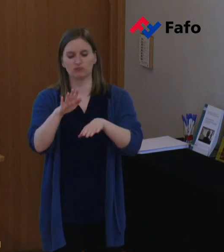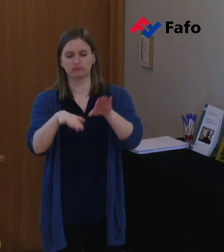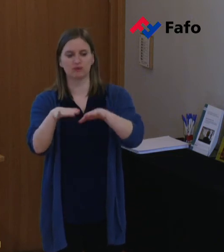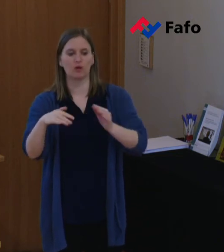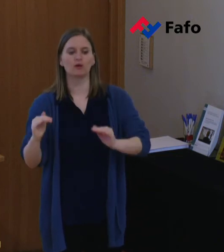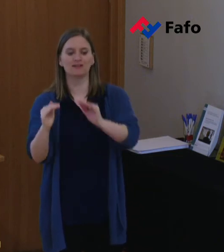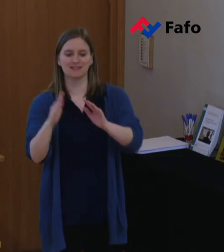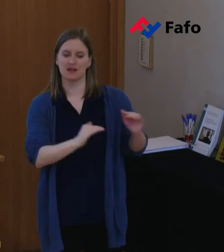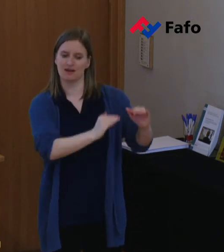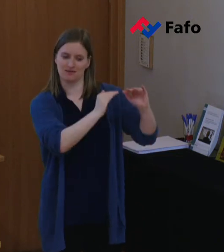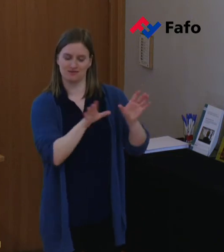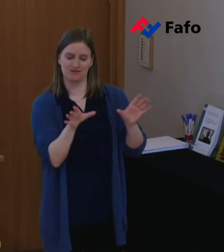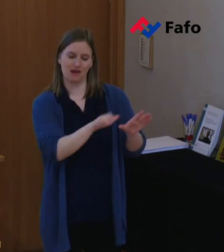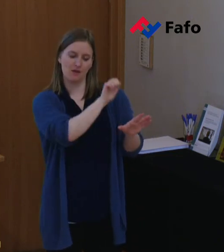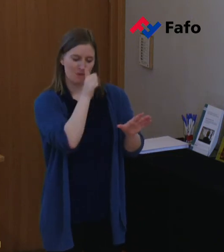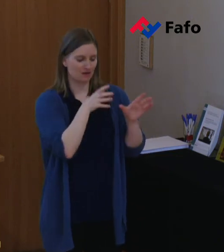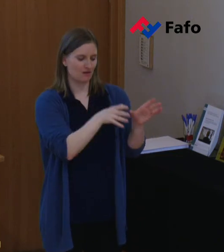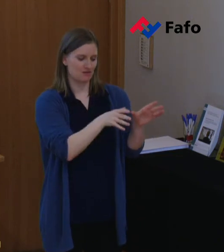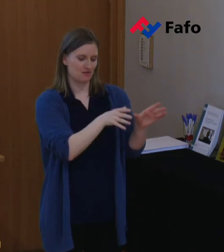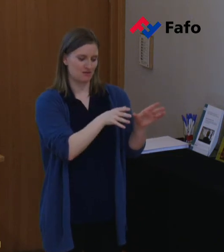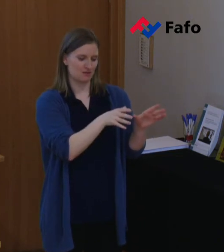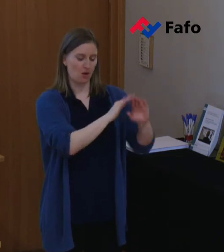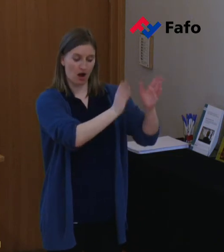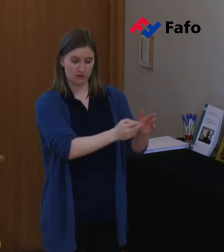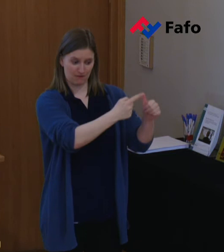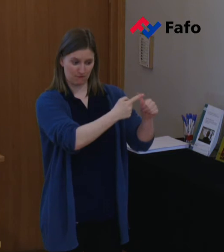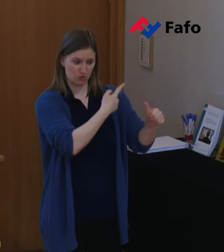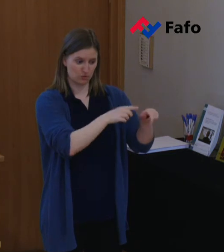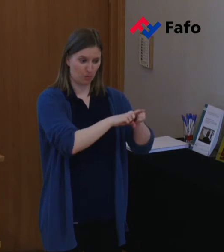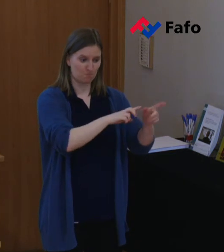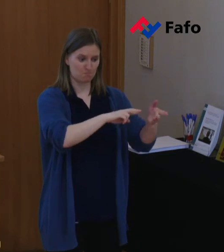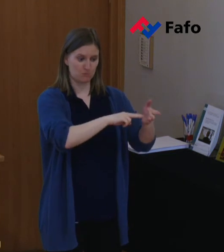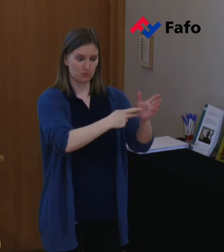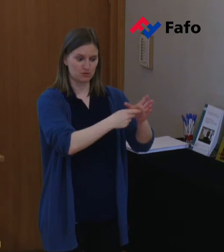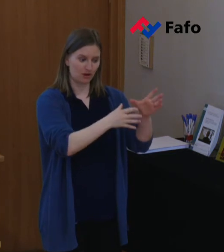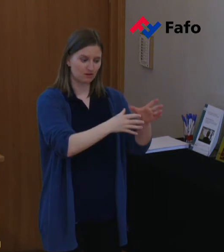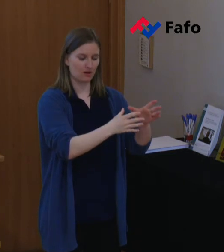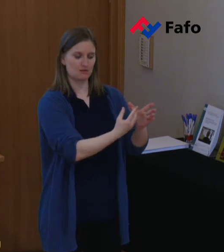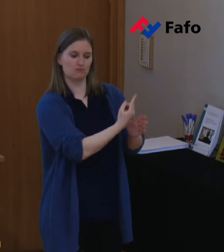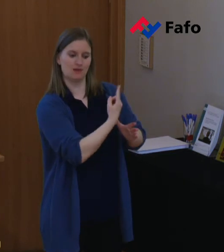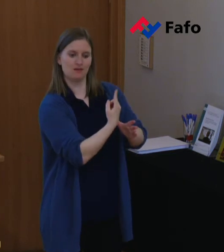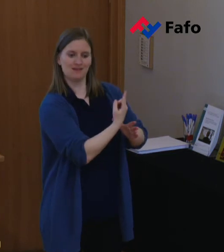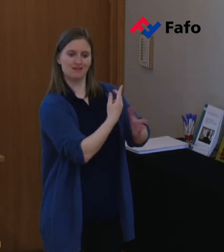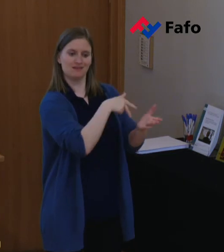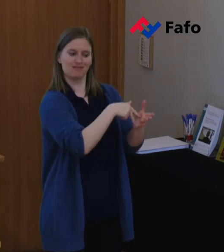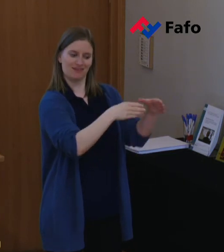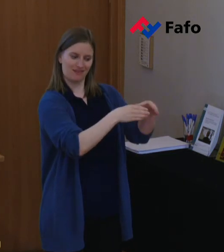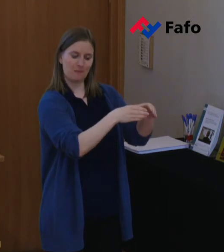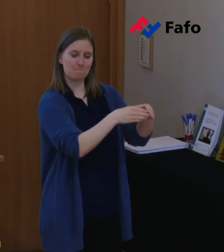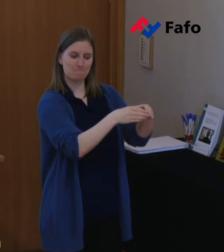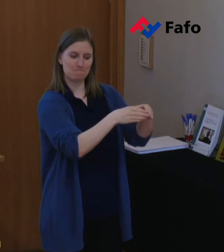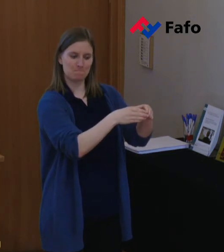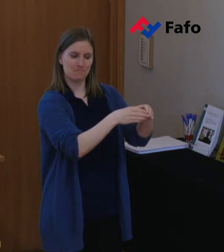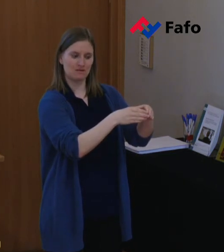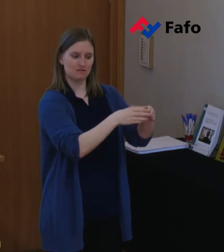disse 2 prosjektene. I Bergen så har Housing First som prosjekt vært et selvstendig team